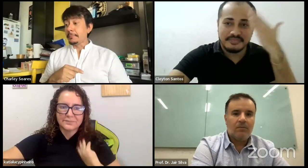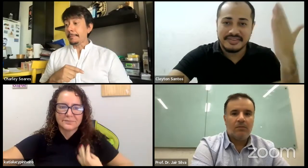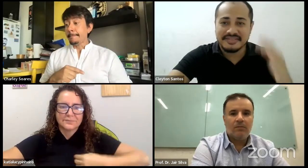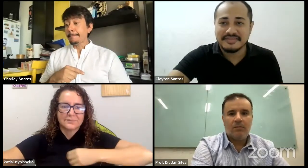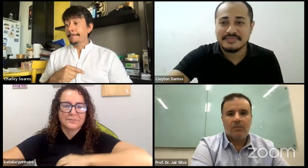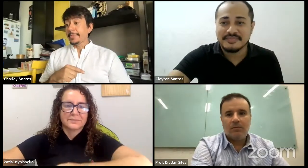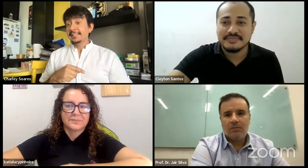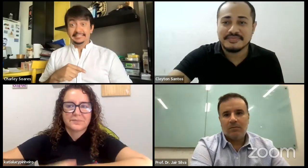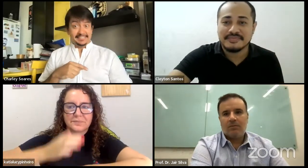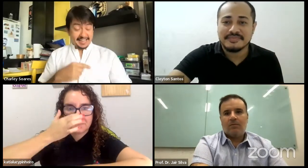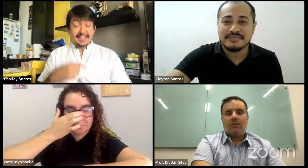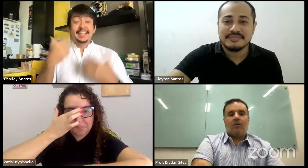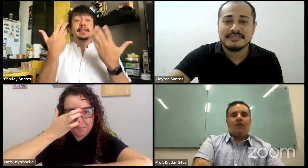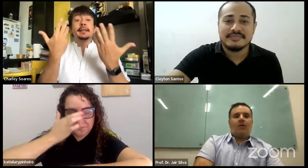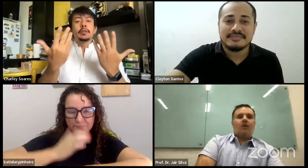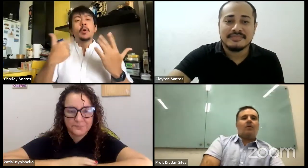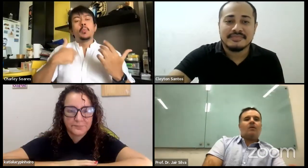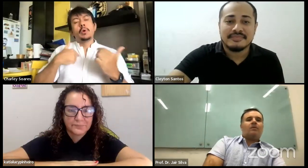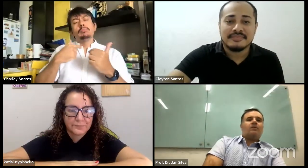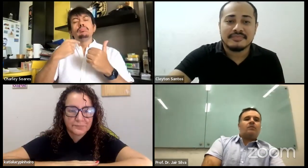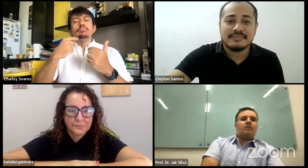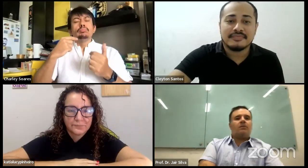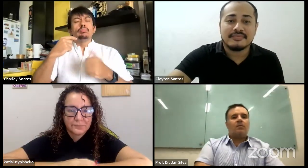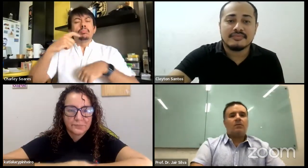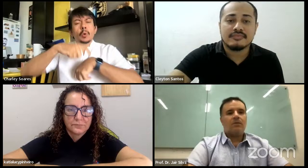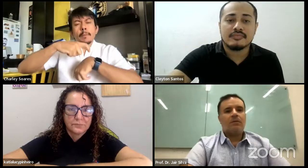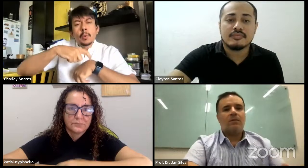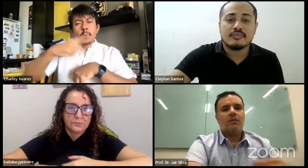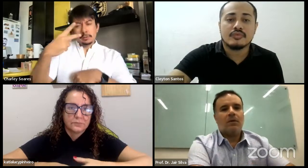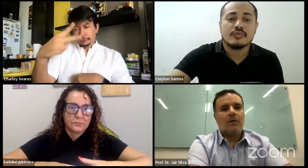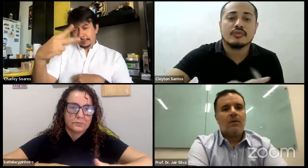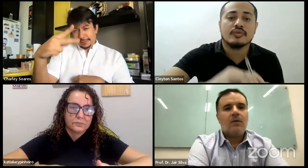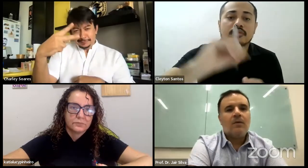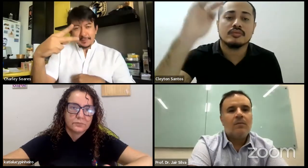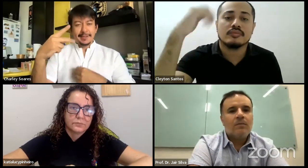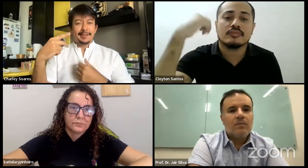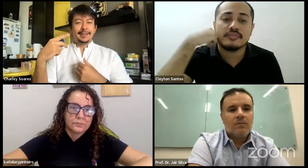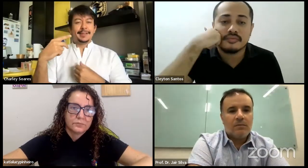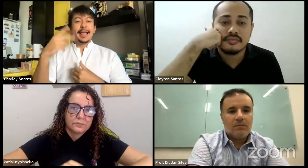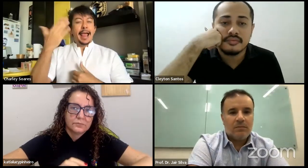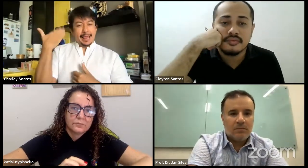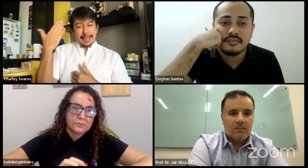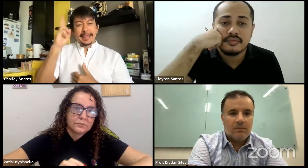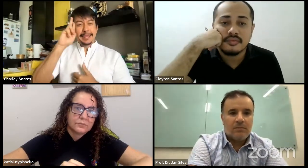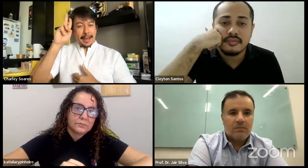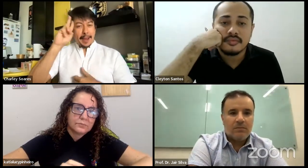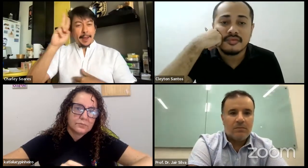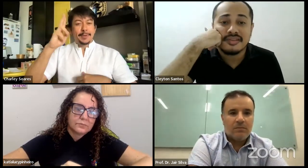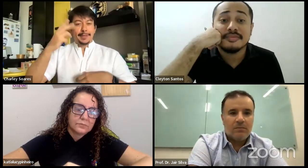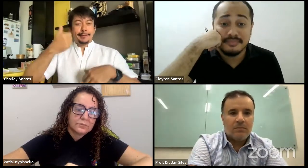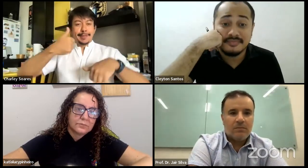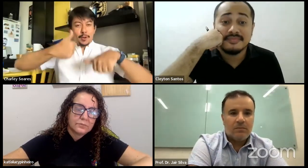A nossa área para você também tem muito a ver com você, né? Com o seu perfil.